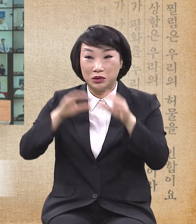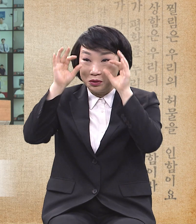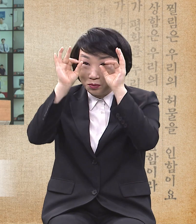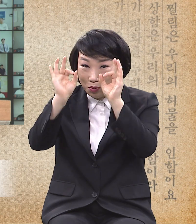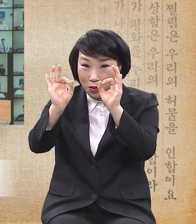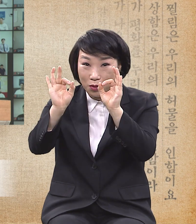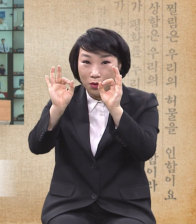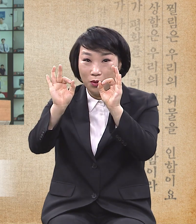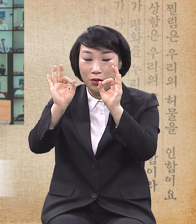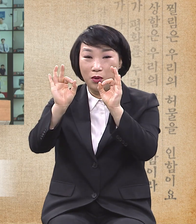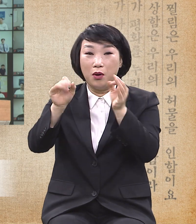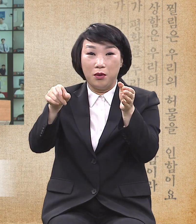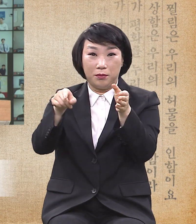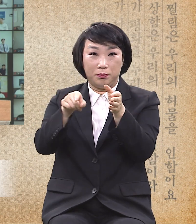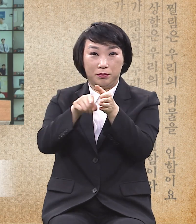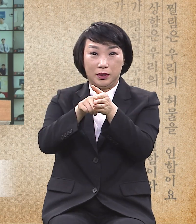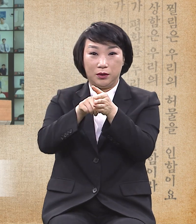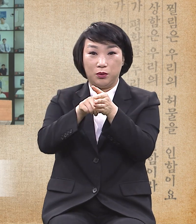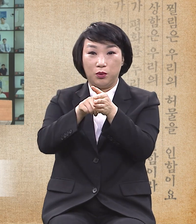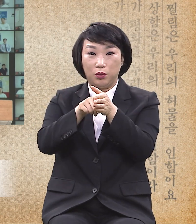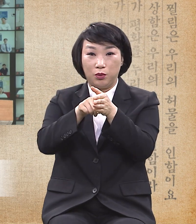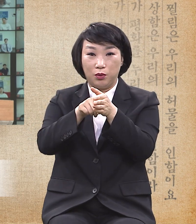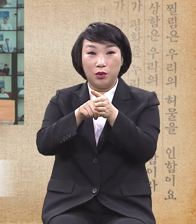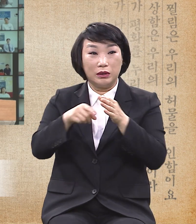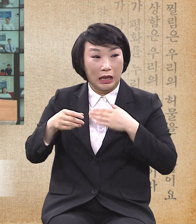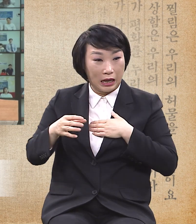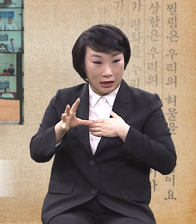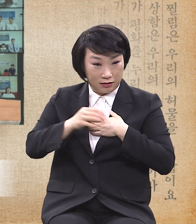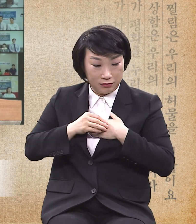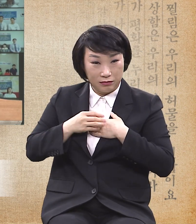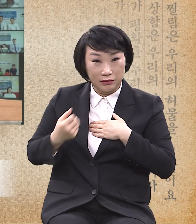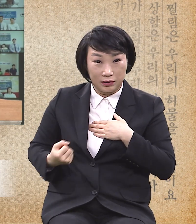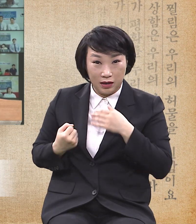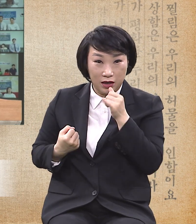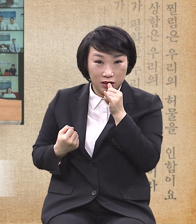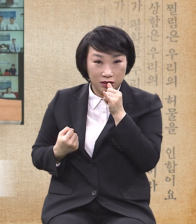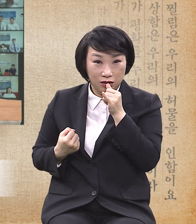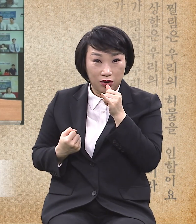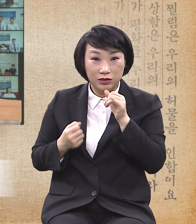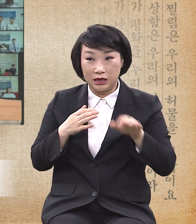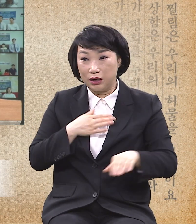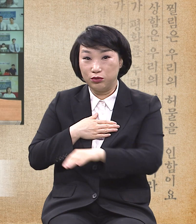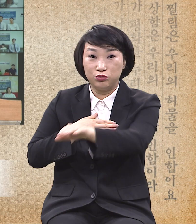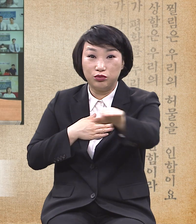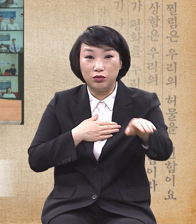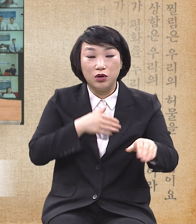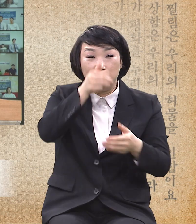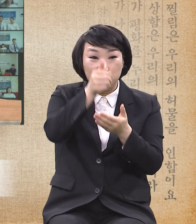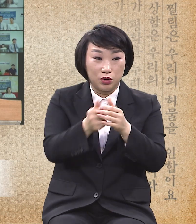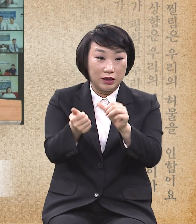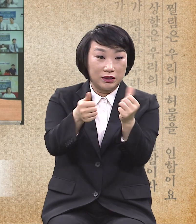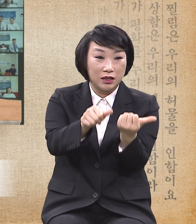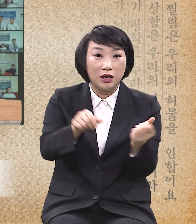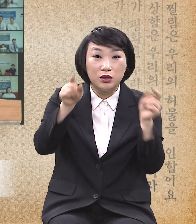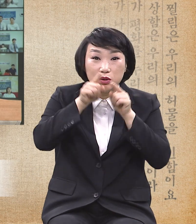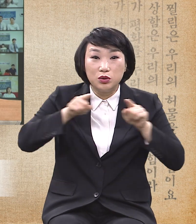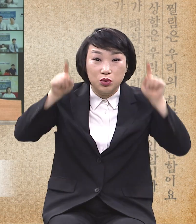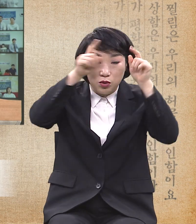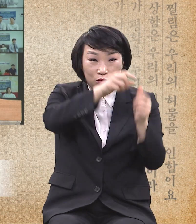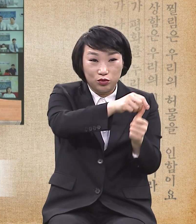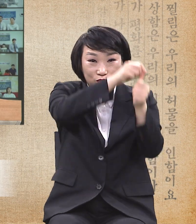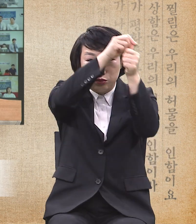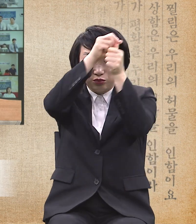보고 믿고 가졌습니다. 그래서 우리는 죄와 사망과 지옥에서